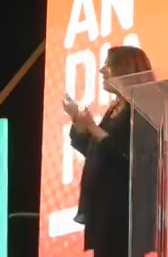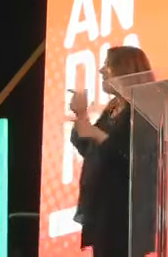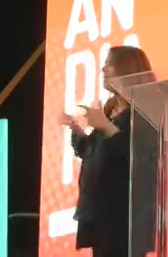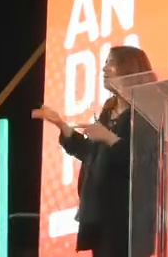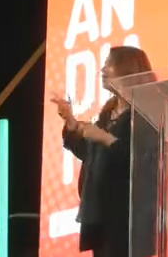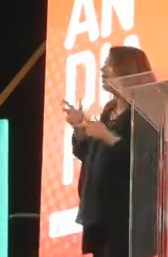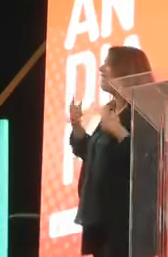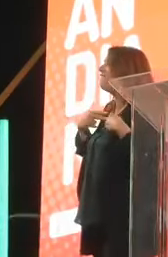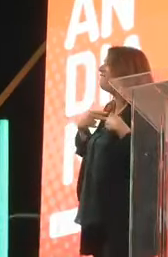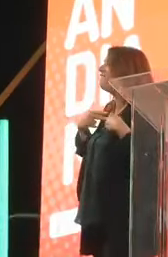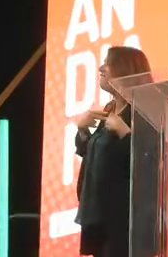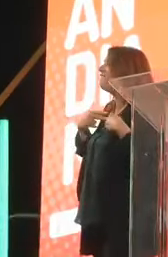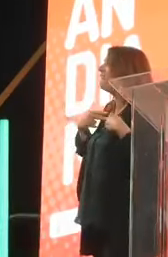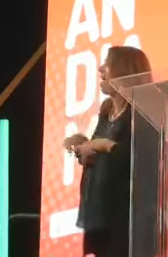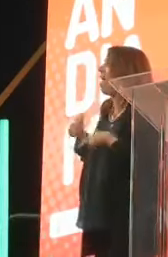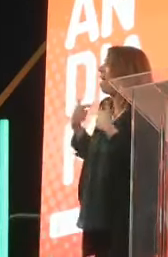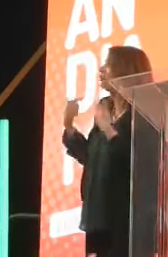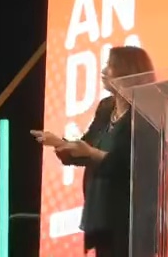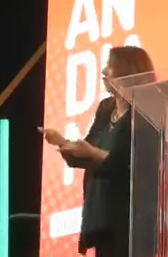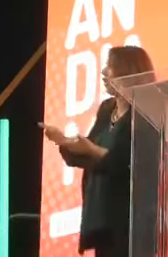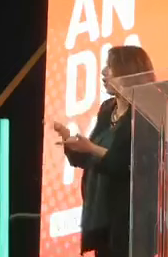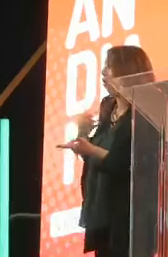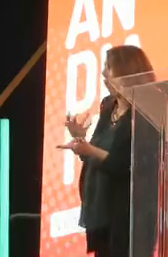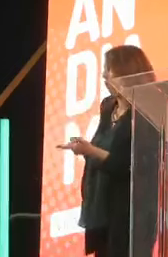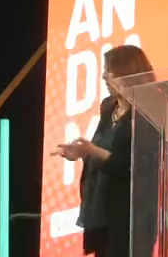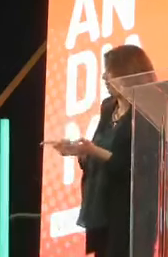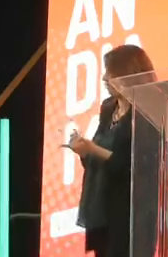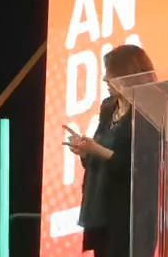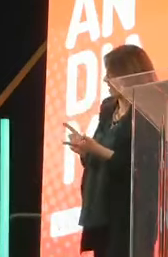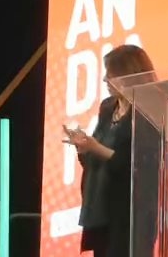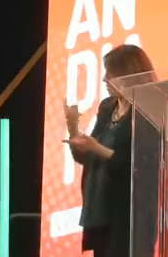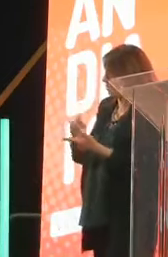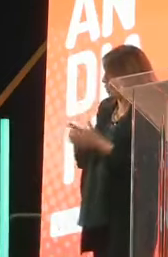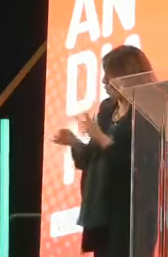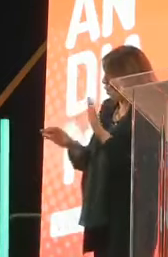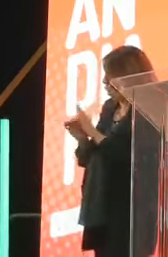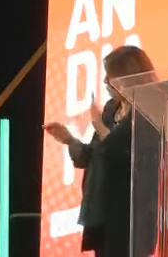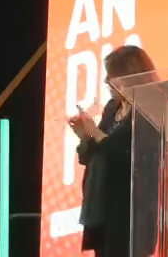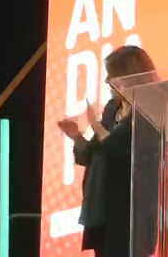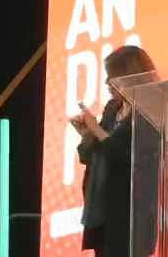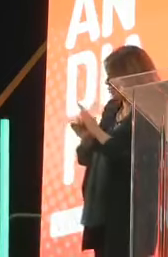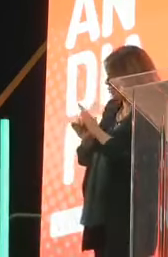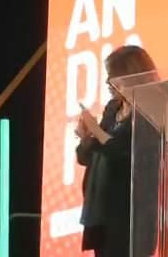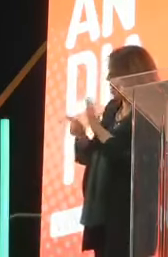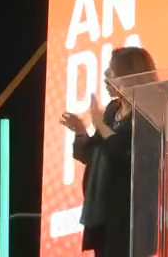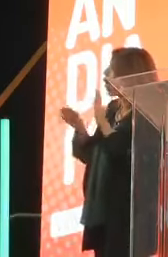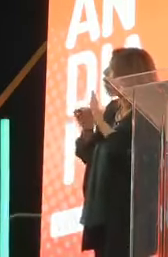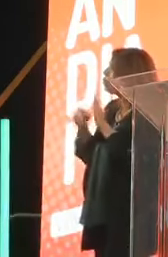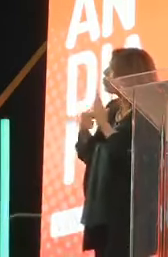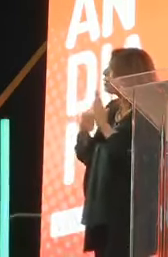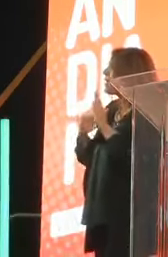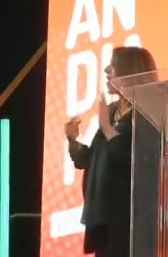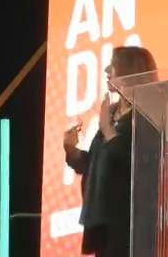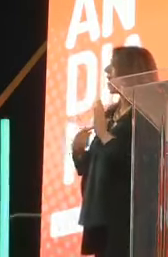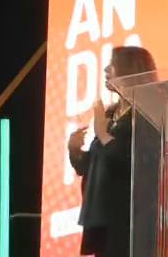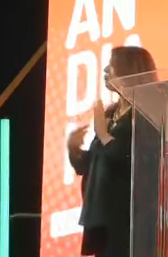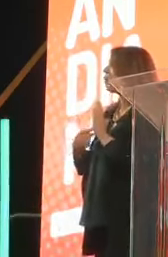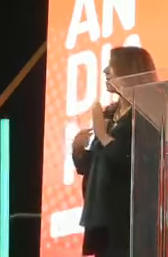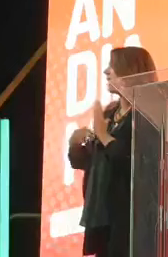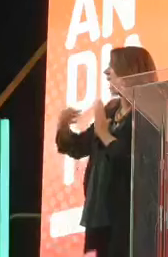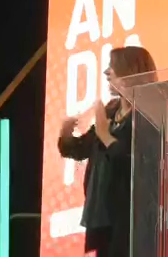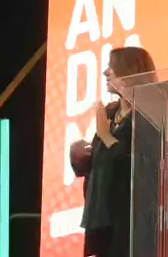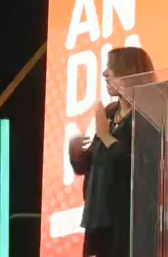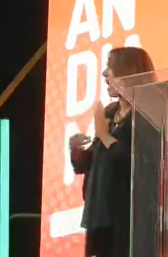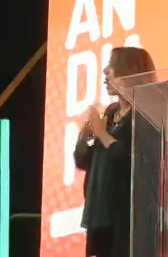la vita delle persone in questo paese, e non accettare quella Costituzione. è una Costituzione repubblicana, è una